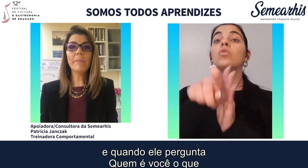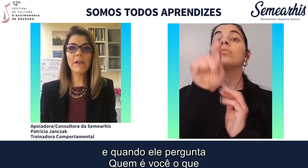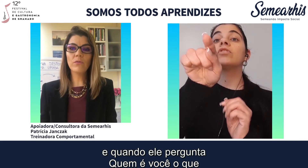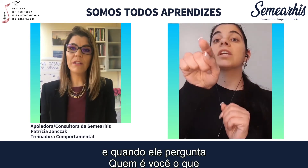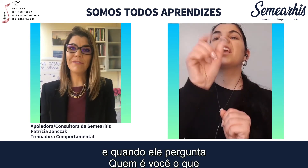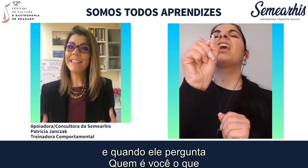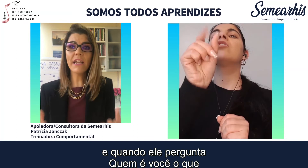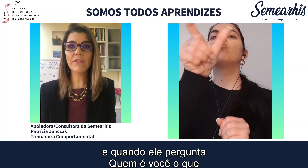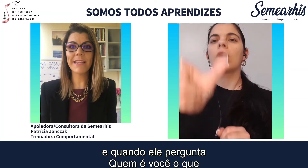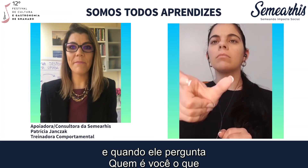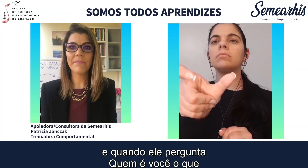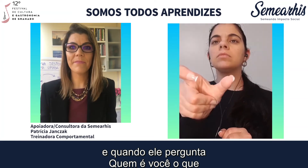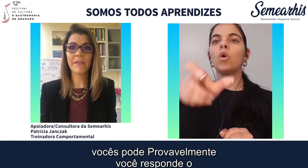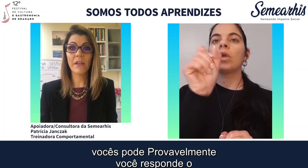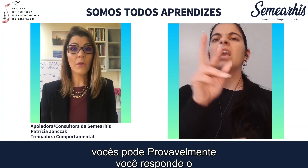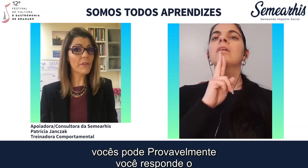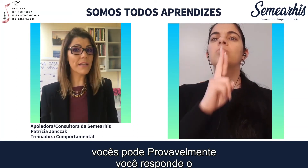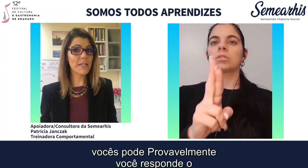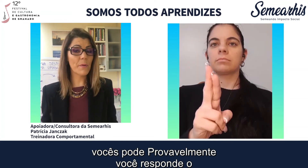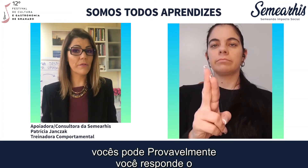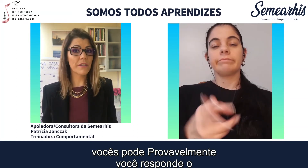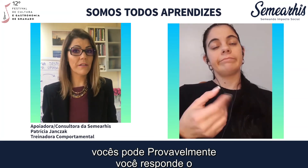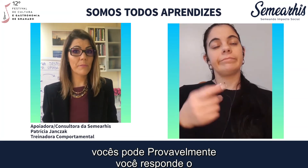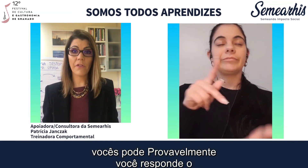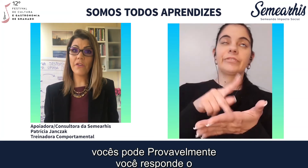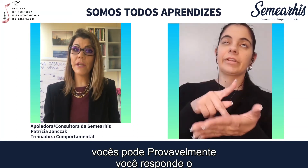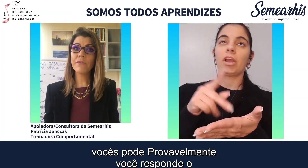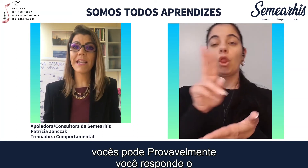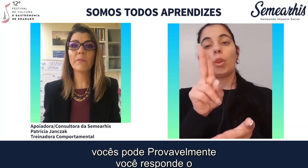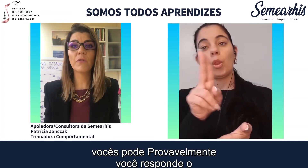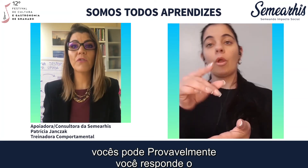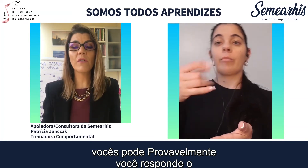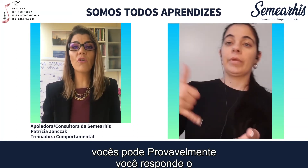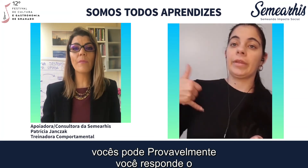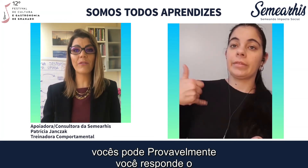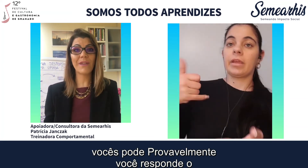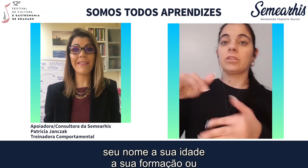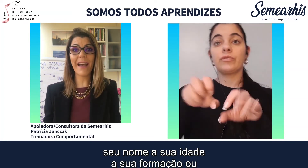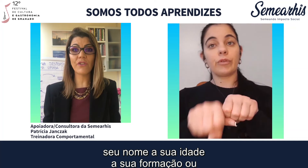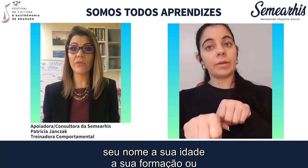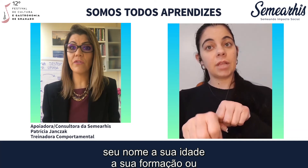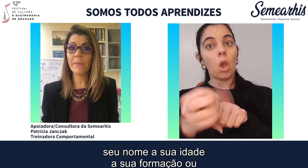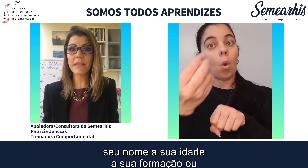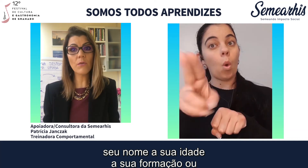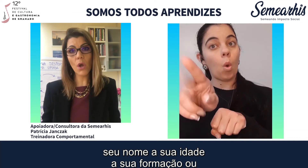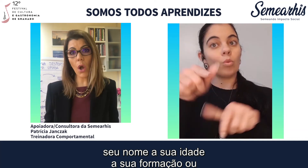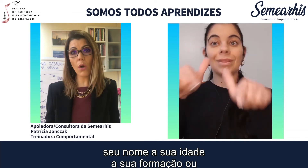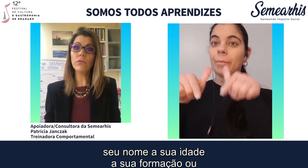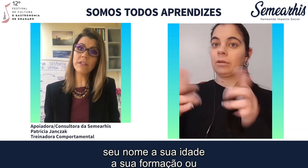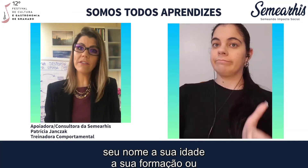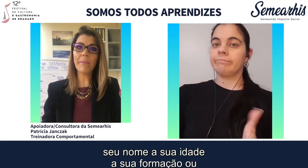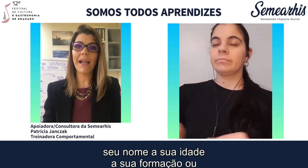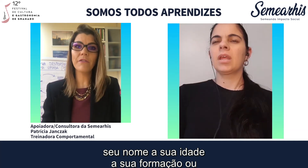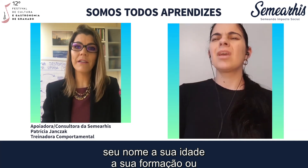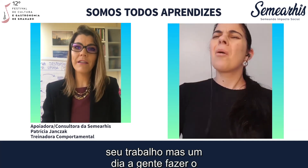Quando lhe perguntam, quem é você? O que você responde? Provavelmente você responde o seu nome, a sua idade, a sua formação ou